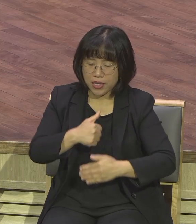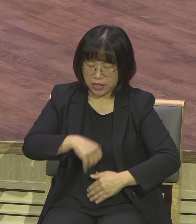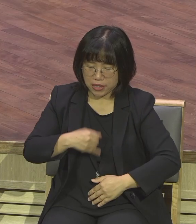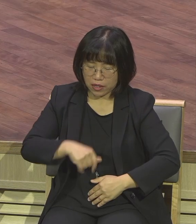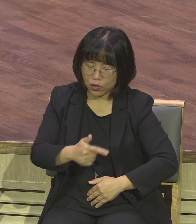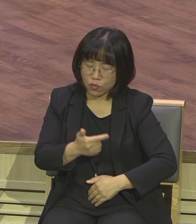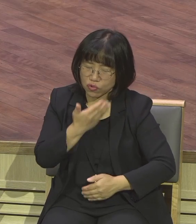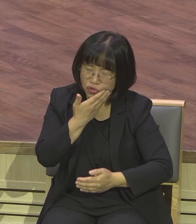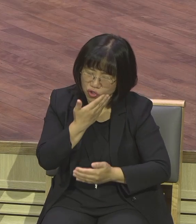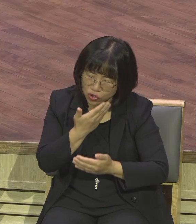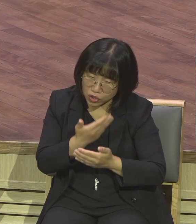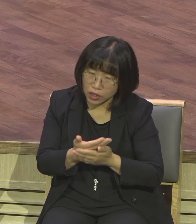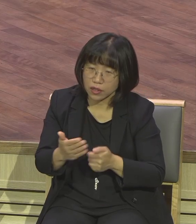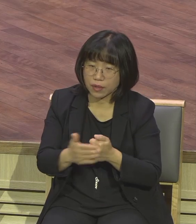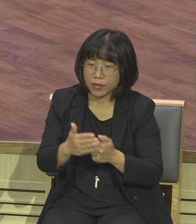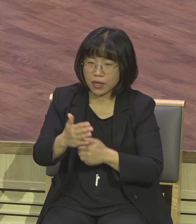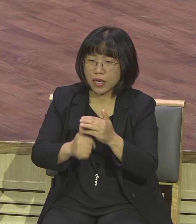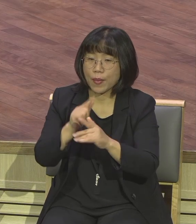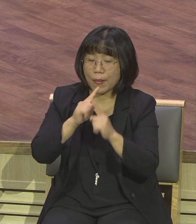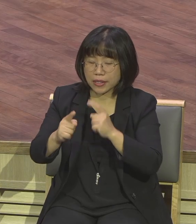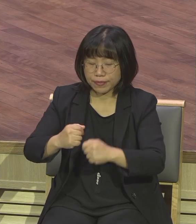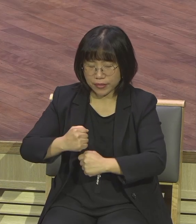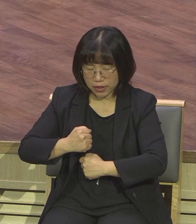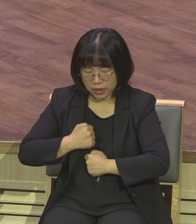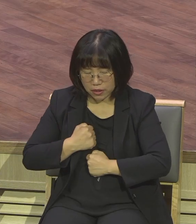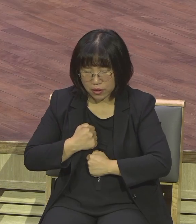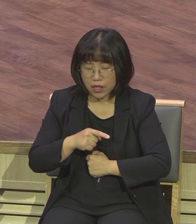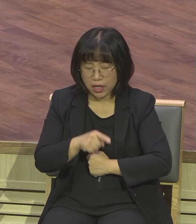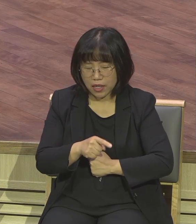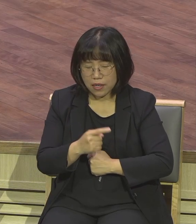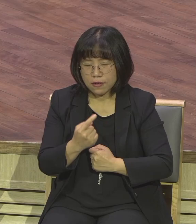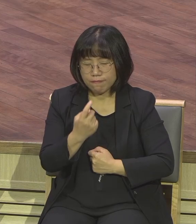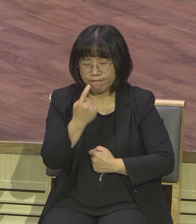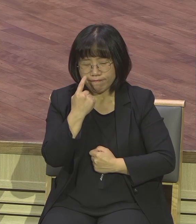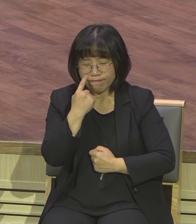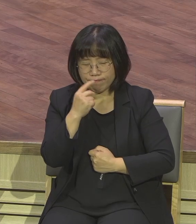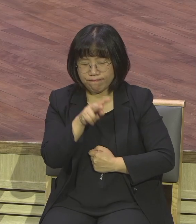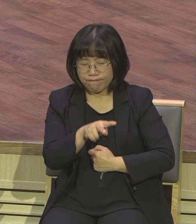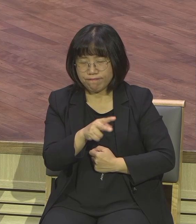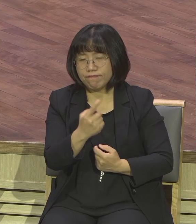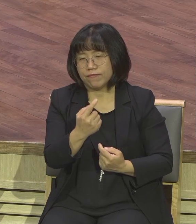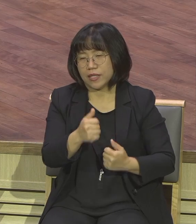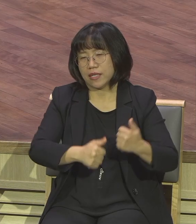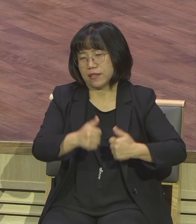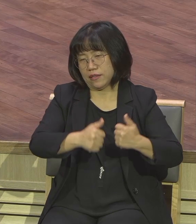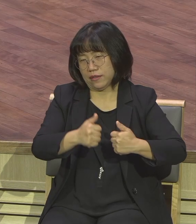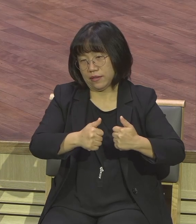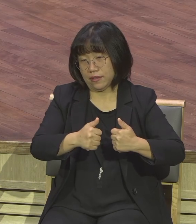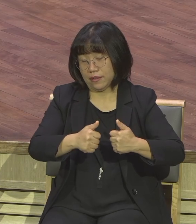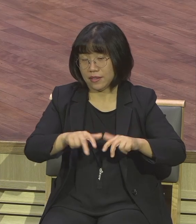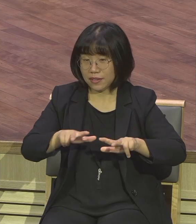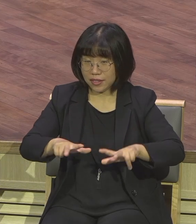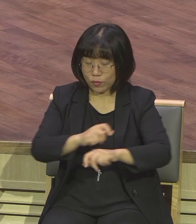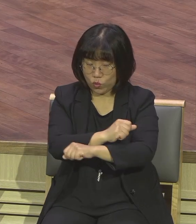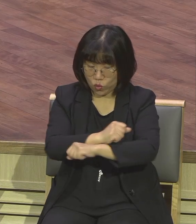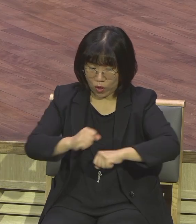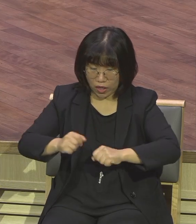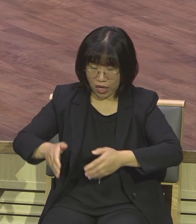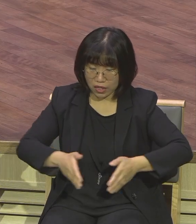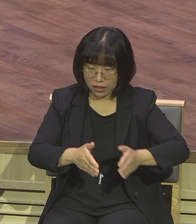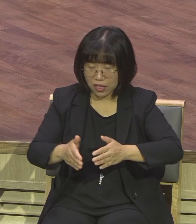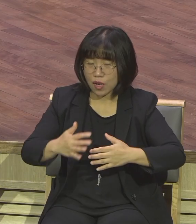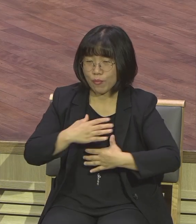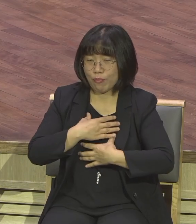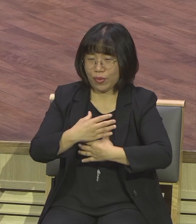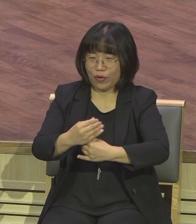하나님의 말씀을 지키나 안 지키나 테스트. 여러분이요, 지금 광야길이 있고 어렵습니까? 병이